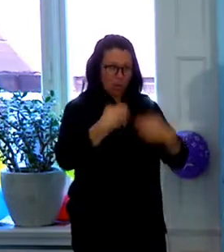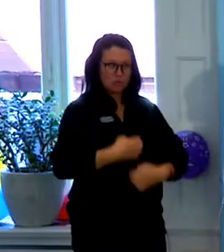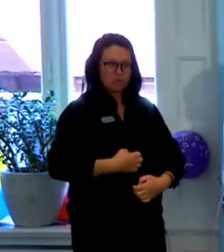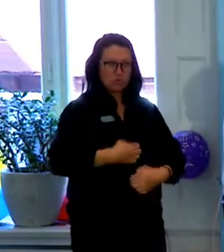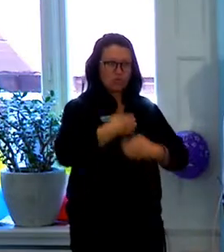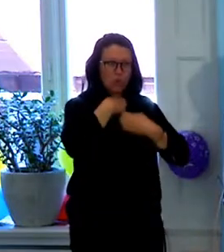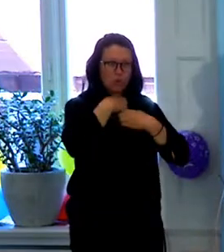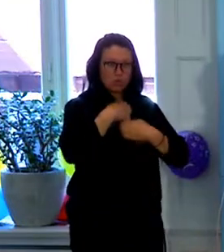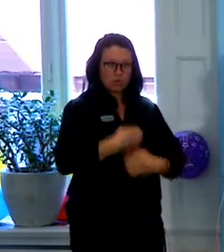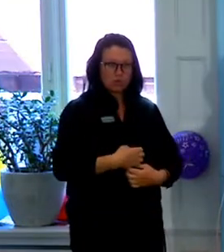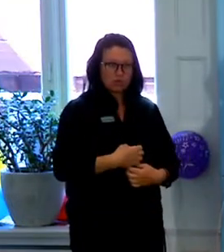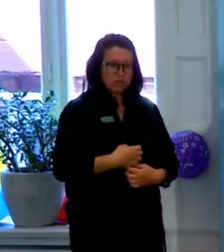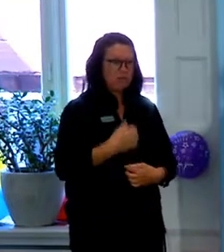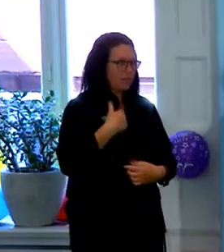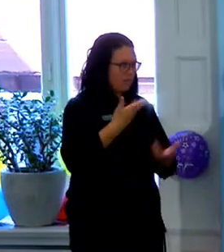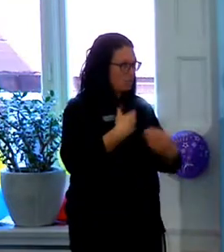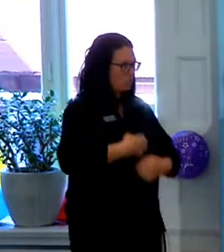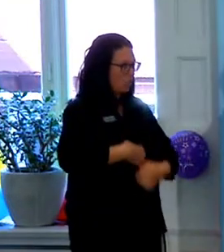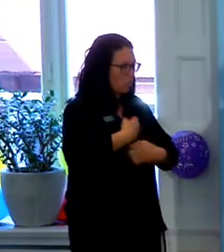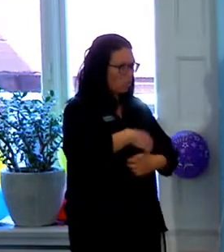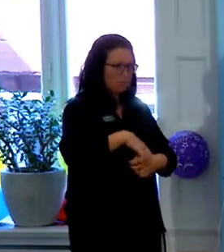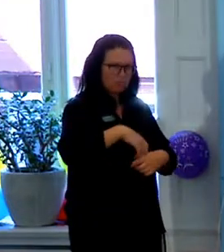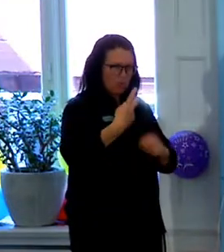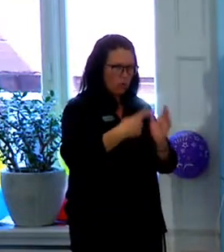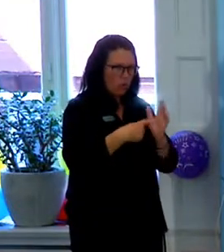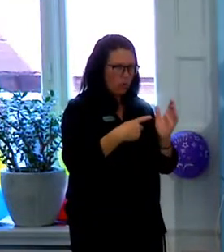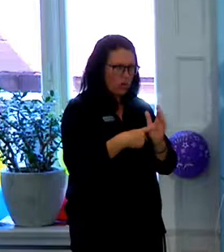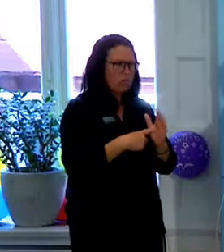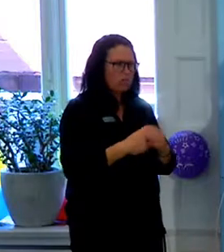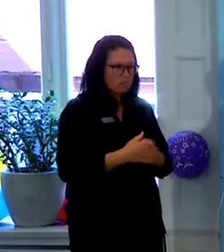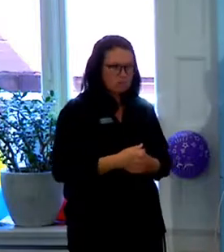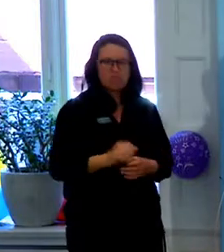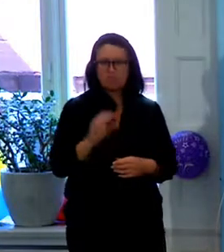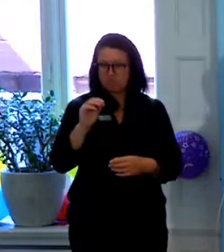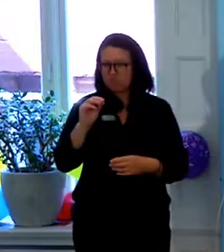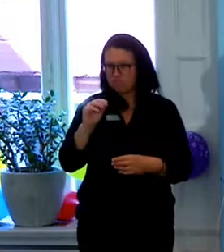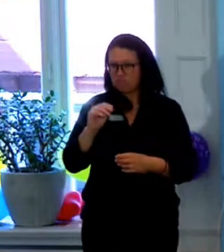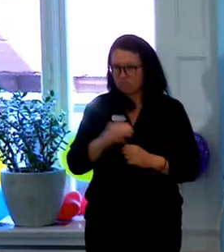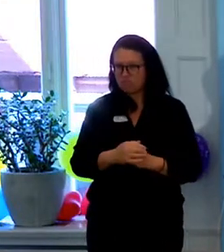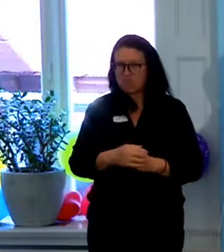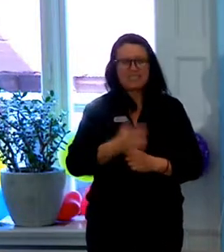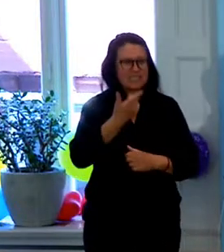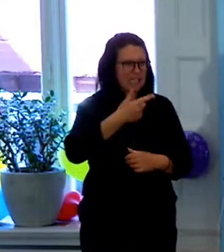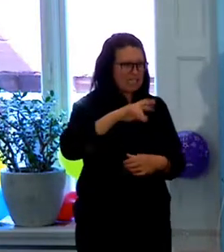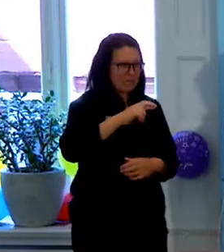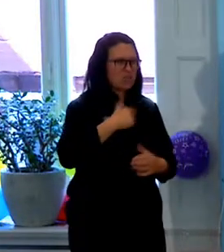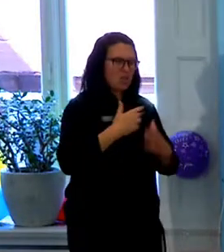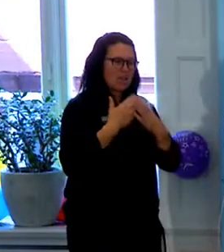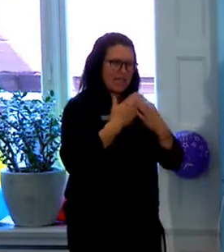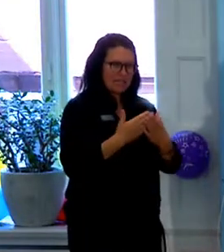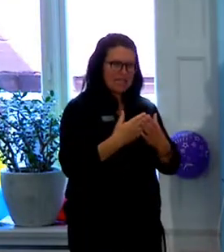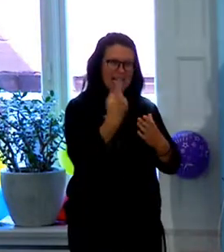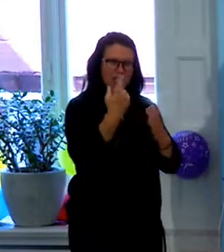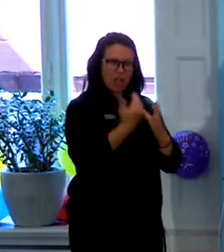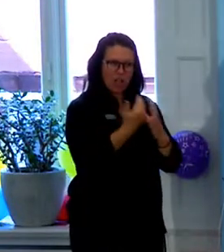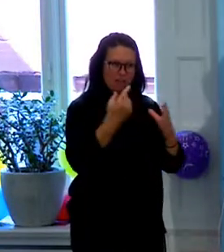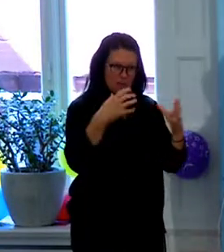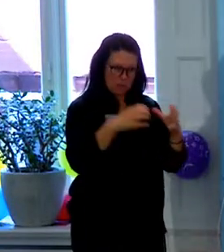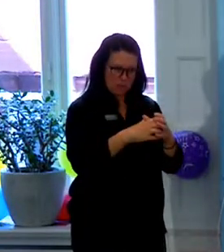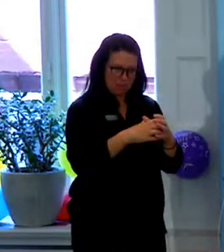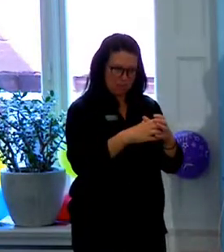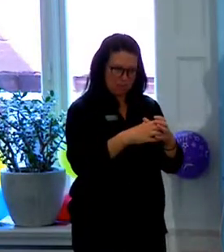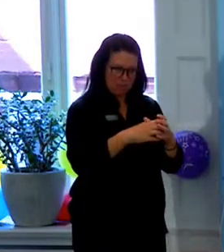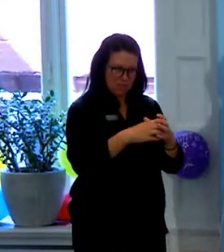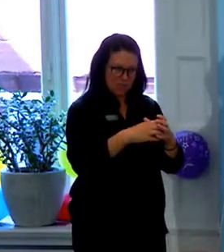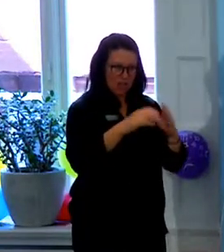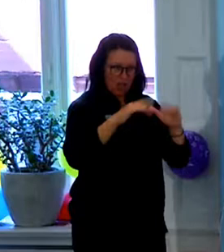chock. Men det fick jag ett par gånger. Rejäl chock. Ja. Till exempel så läser jag att i en av de här grupperna som